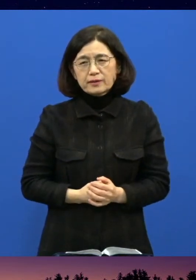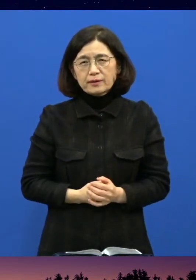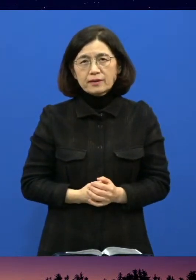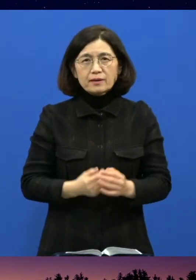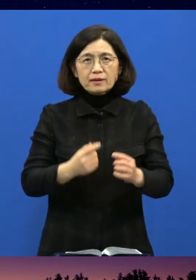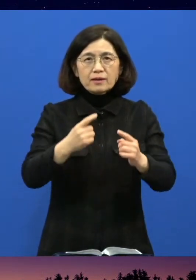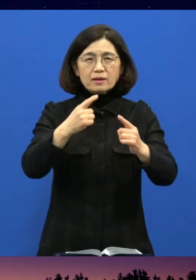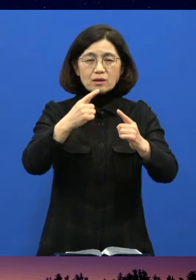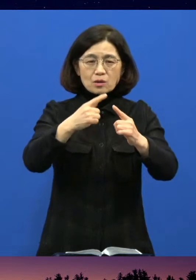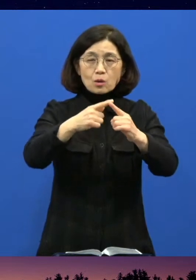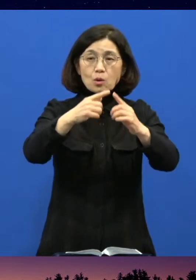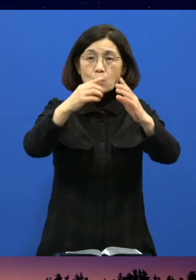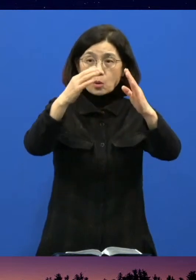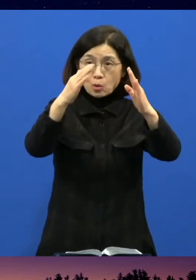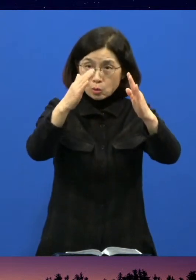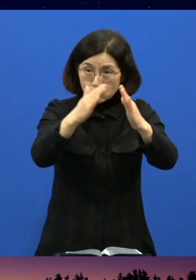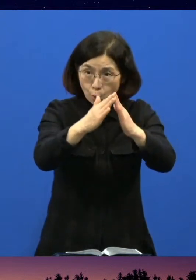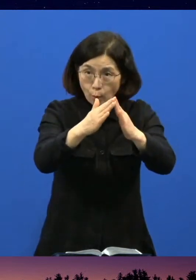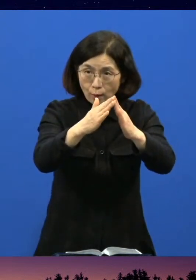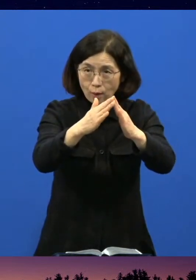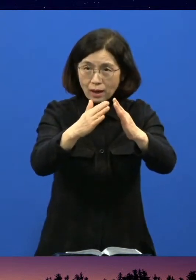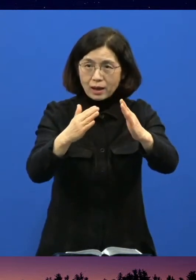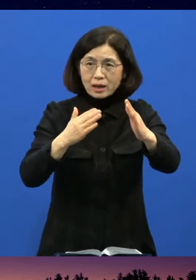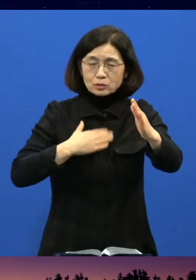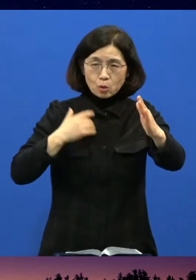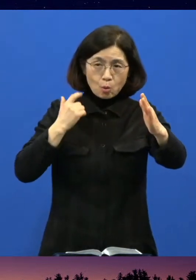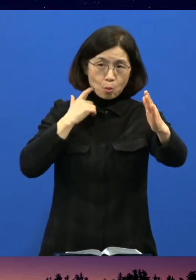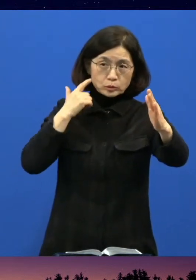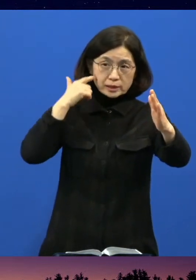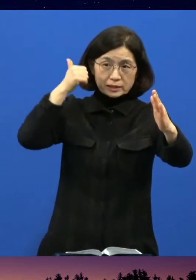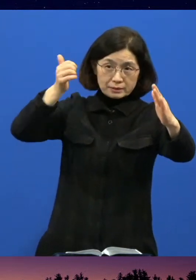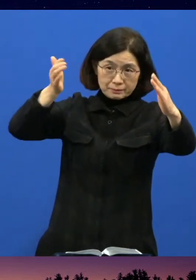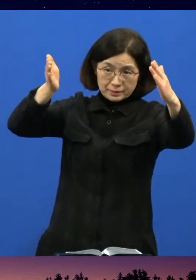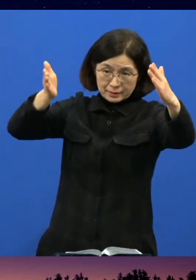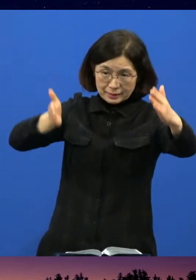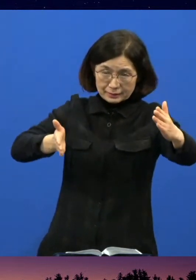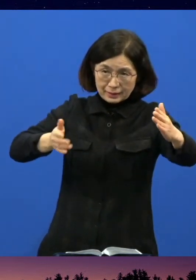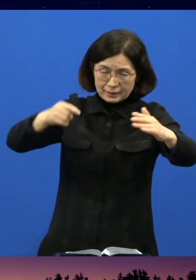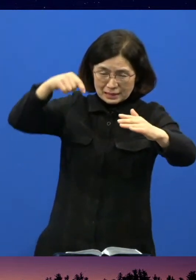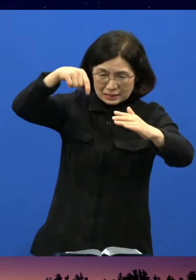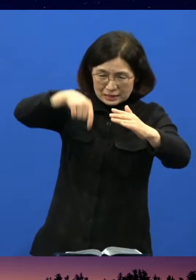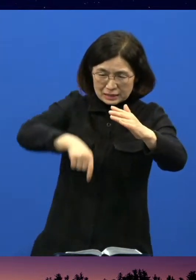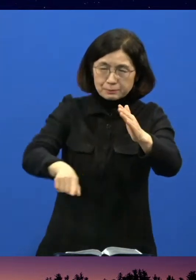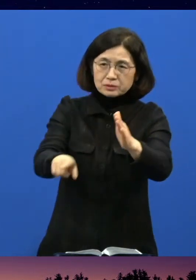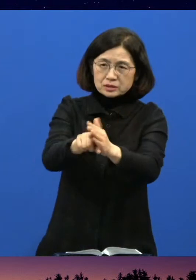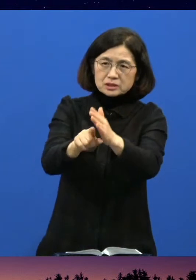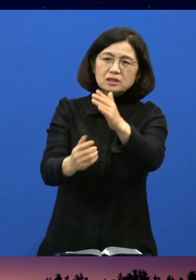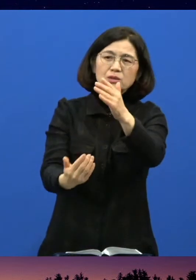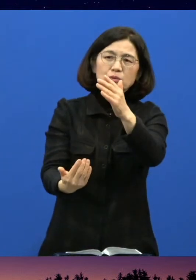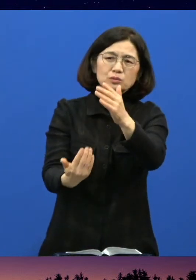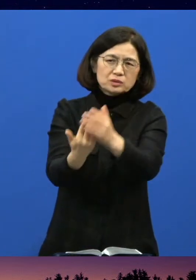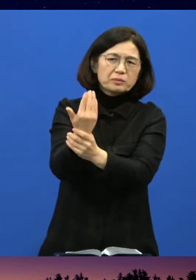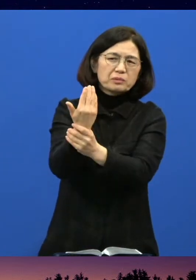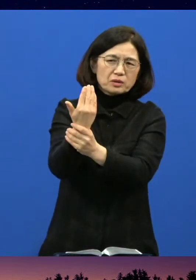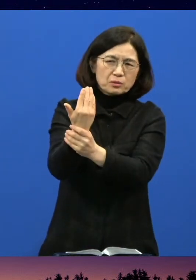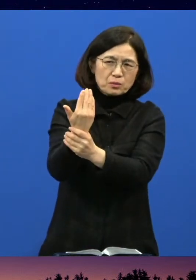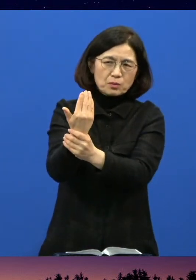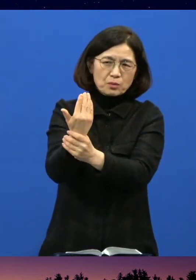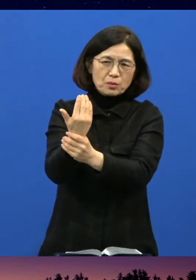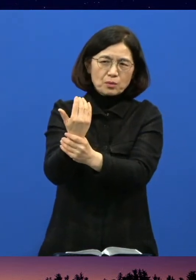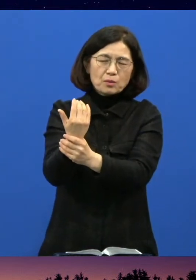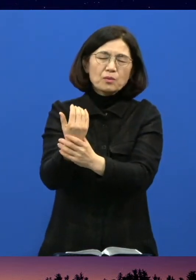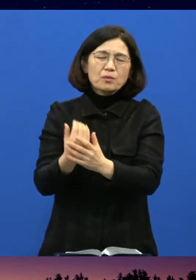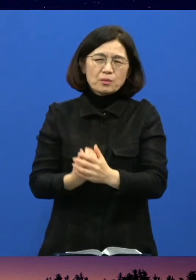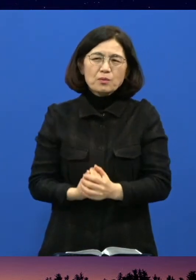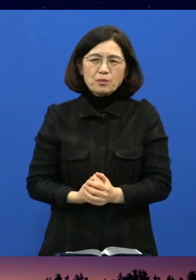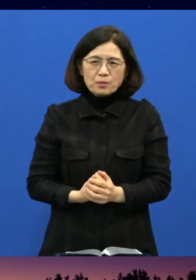교회와 저와의 관계도 깊은 신뢰. 이 목사님이 한국 가서 공부신 안 바꾸시는 거예요.